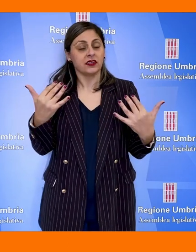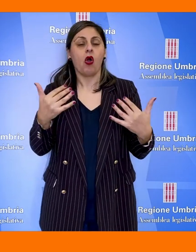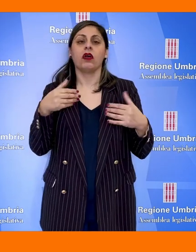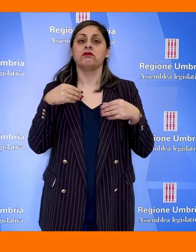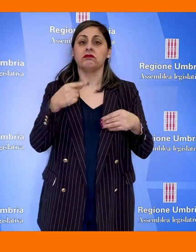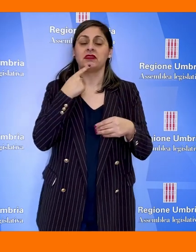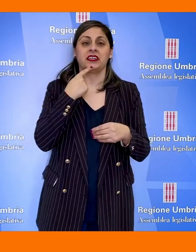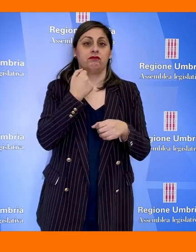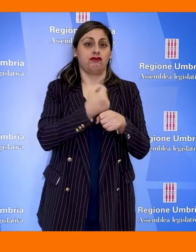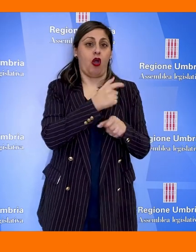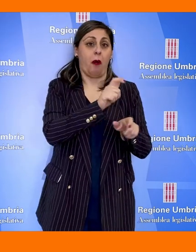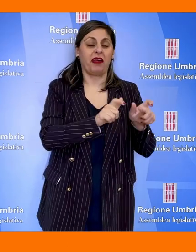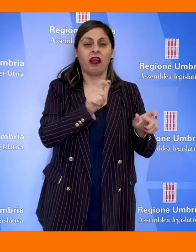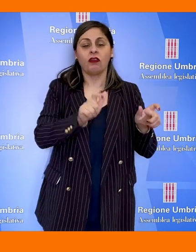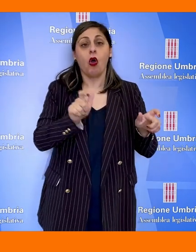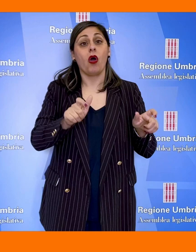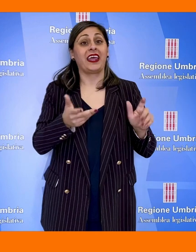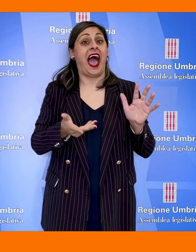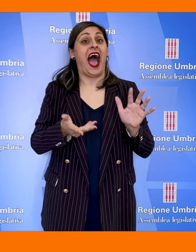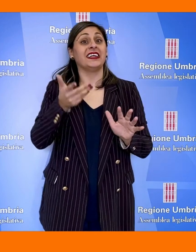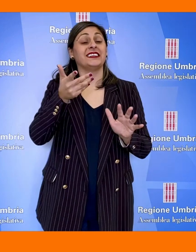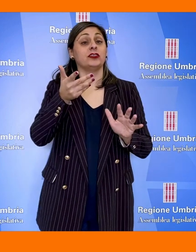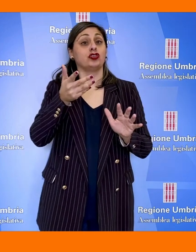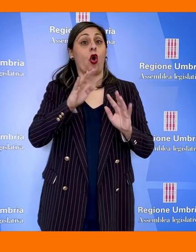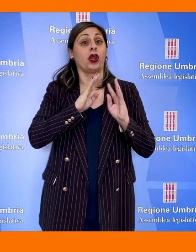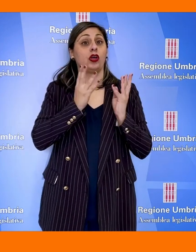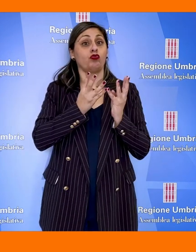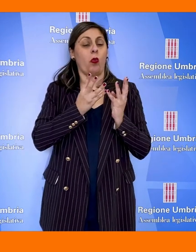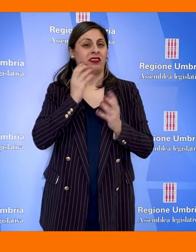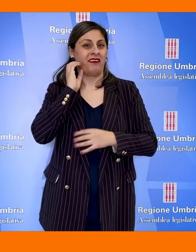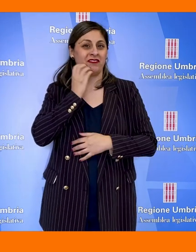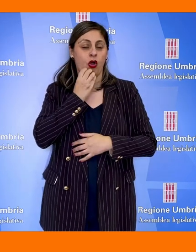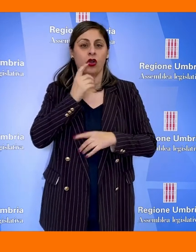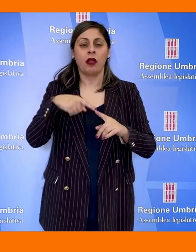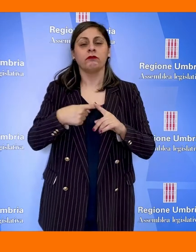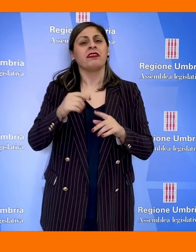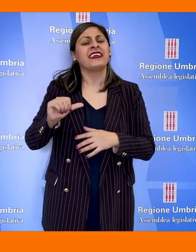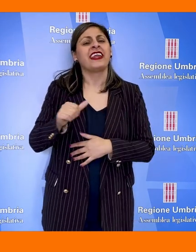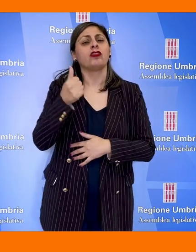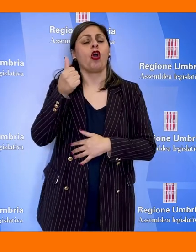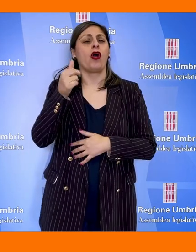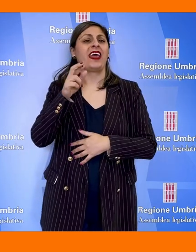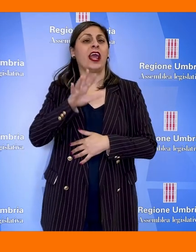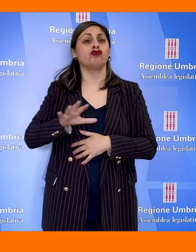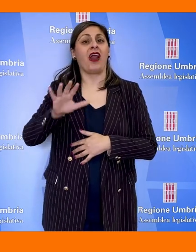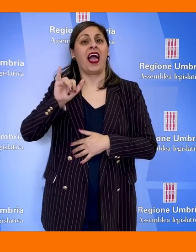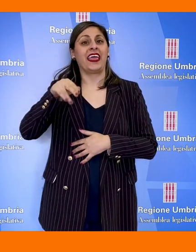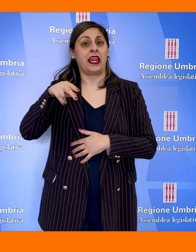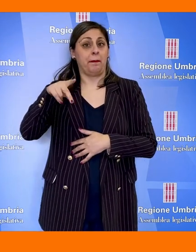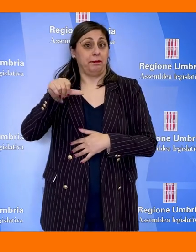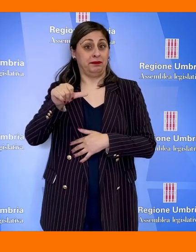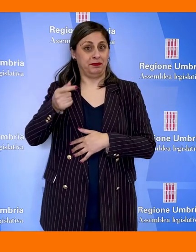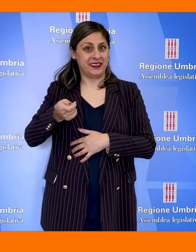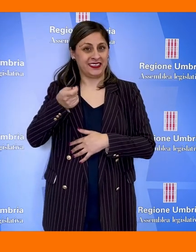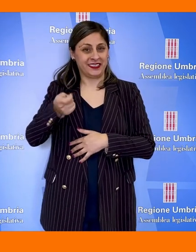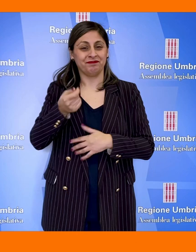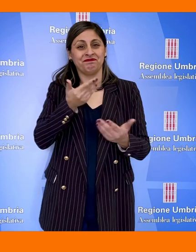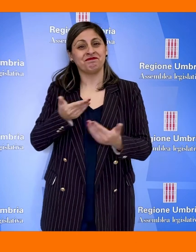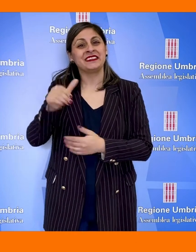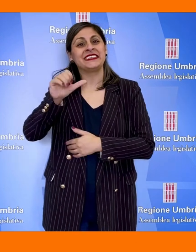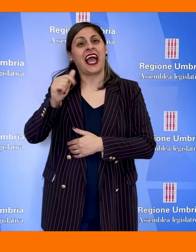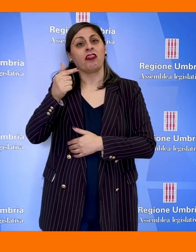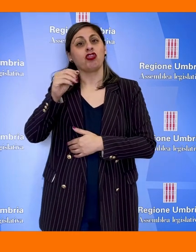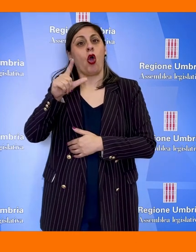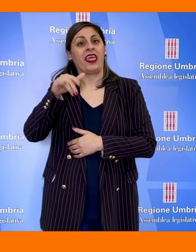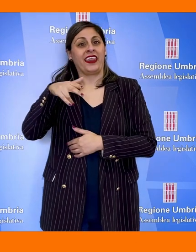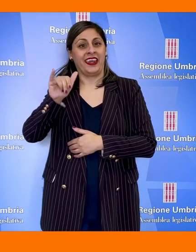un'audizione alla quale hanno preso parte operatori, l'assessore della giunta Fioroni e il direttore regionale dell'INPS.